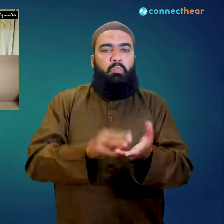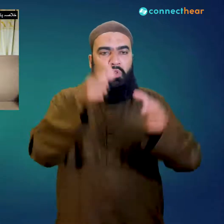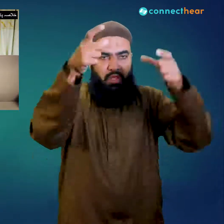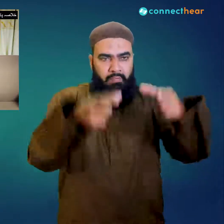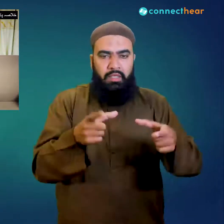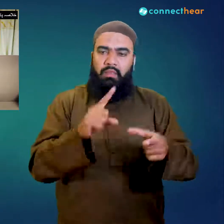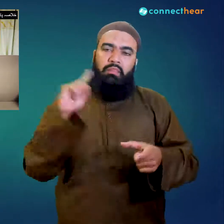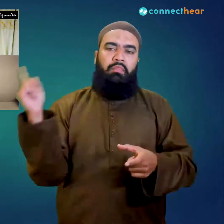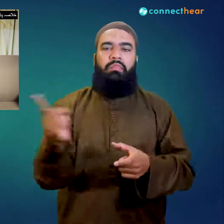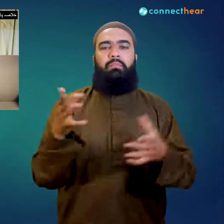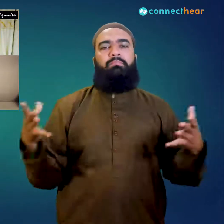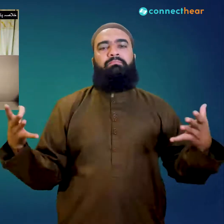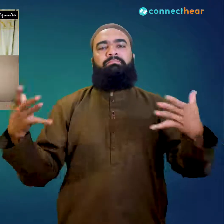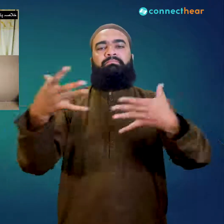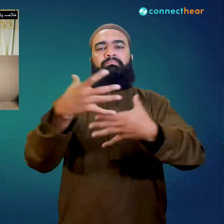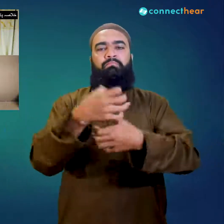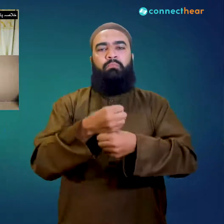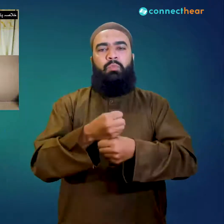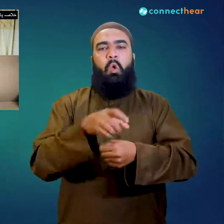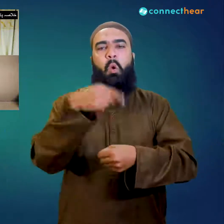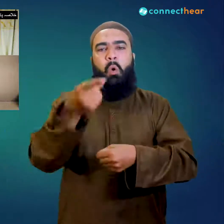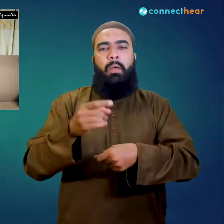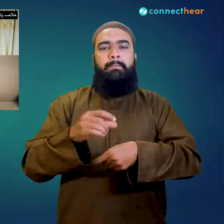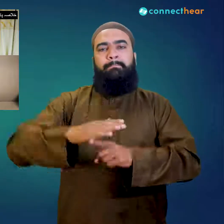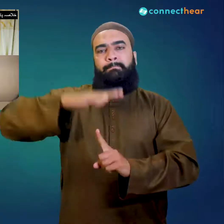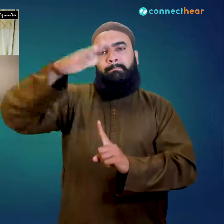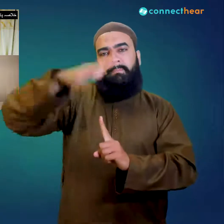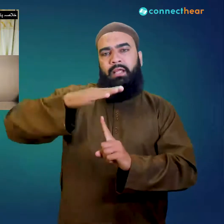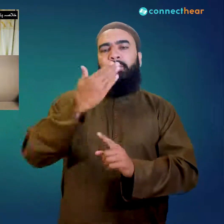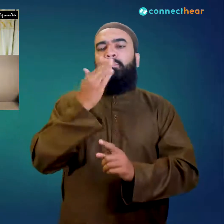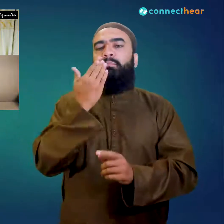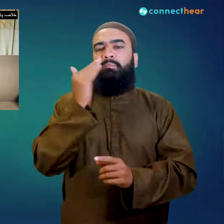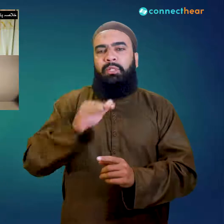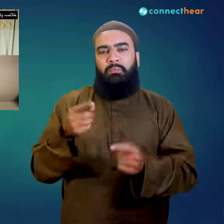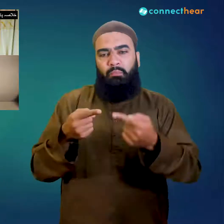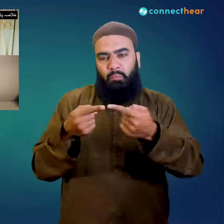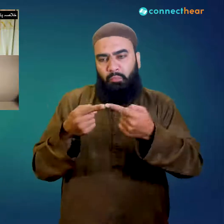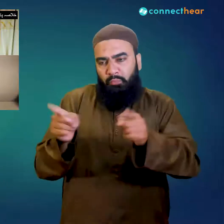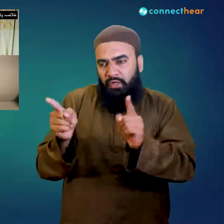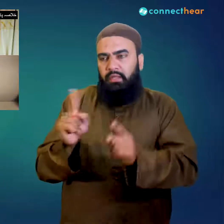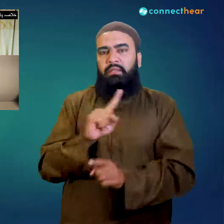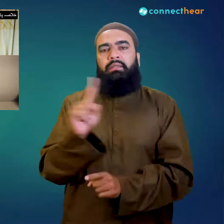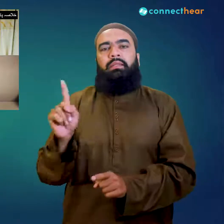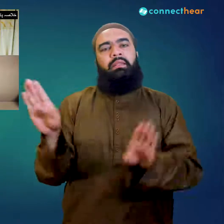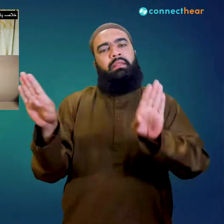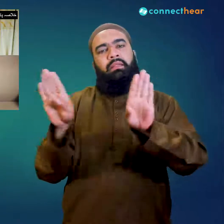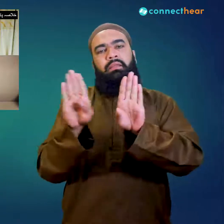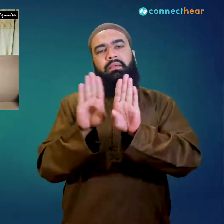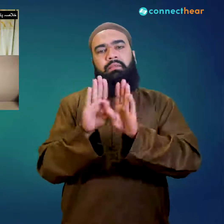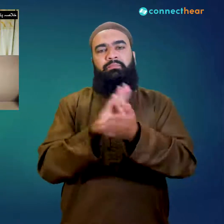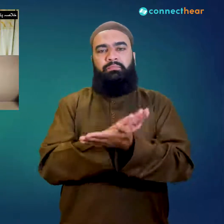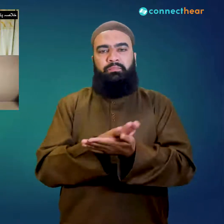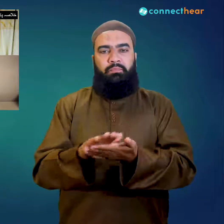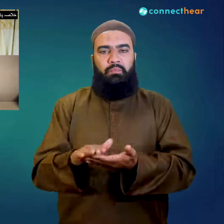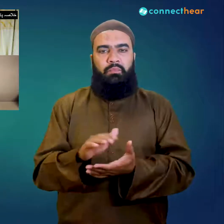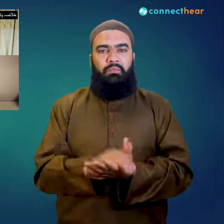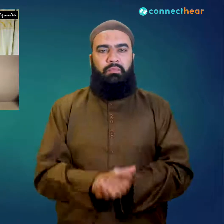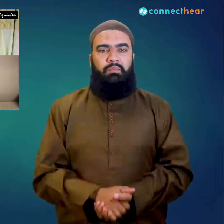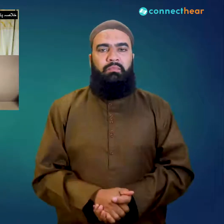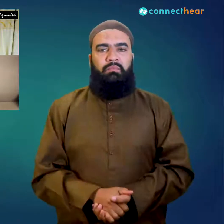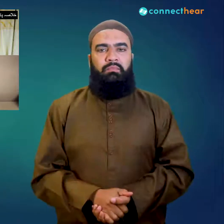میں اجتماعیت اور یکجہتی اور وحدت کے لیے مقرر فرمایا گیا۔